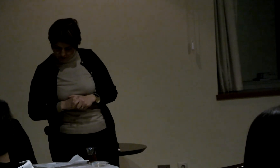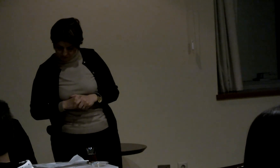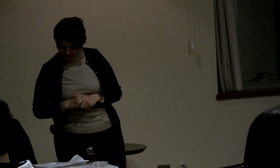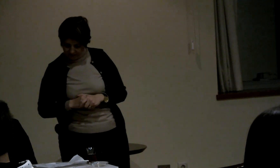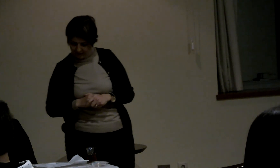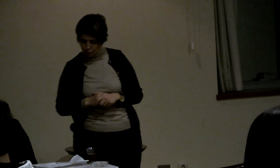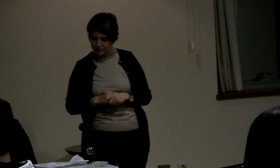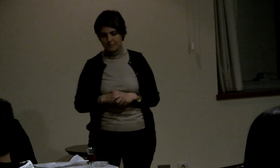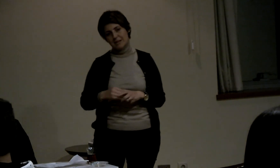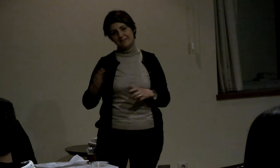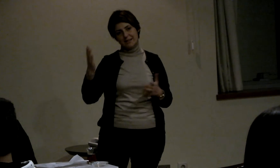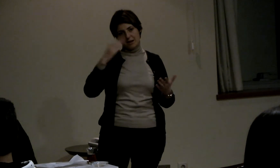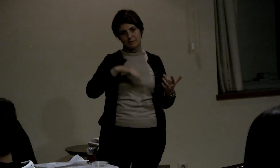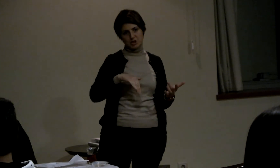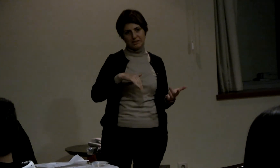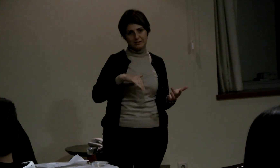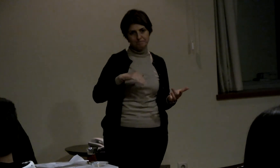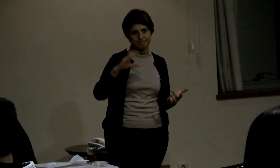Şimdi turizmden tekrar başa alalım.